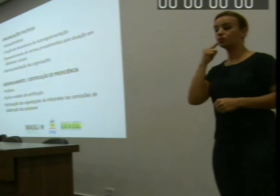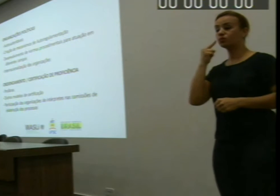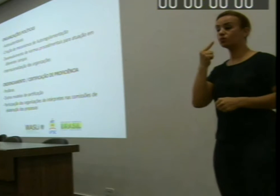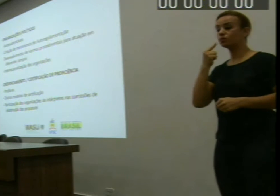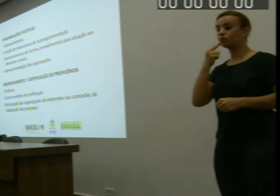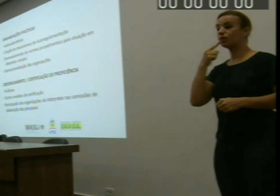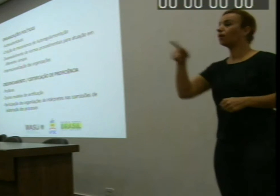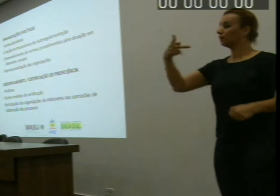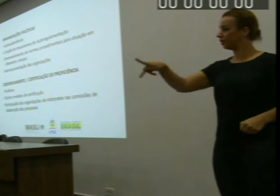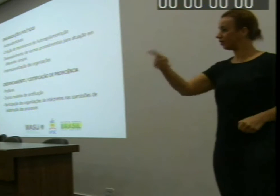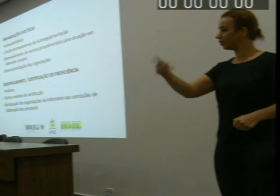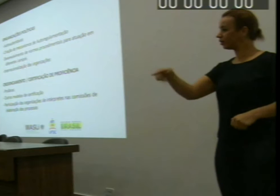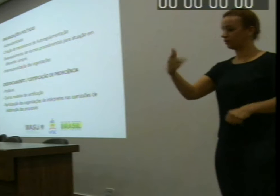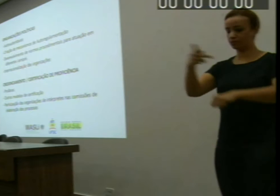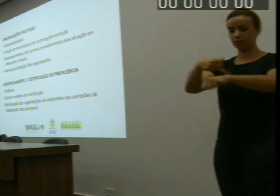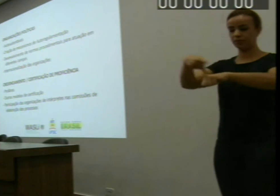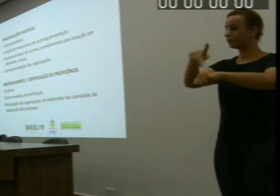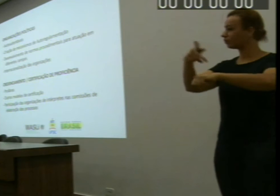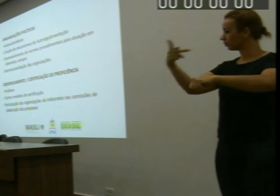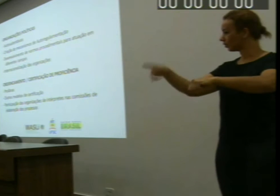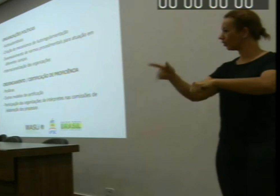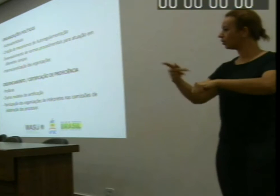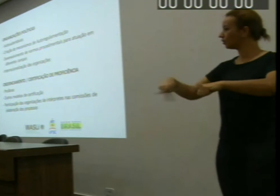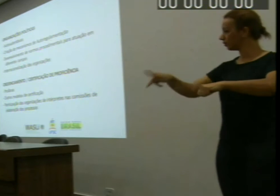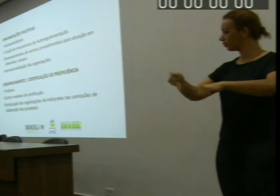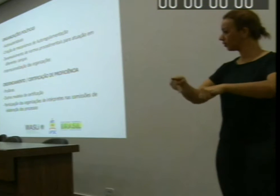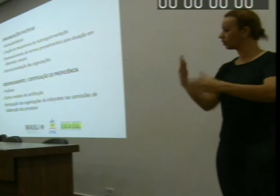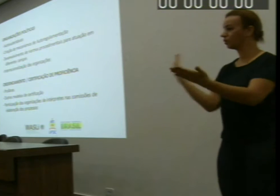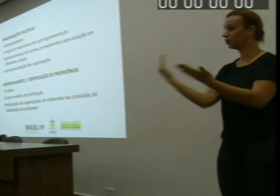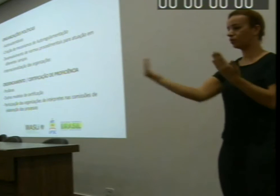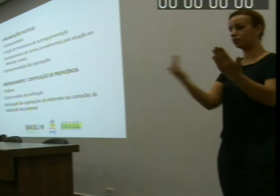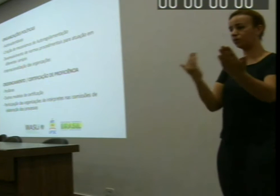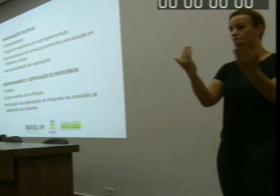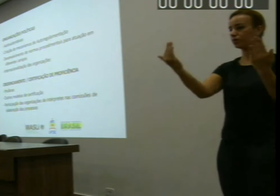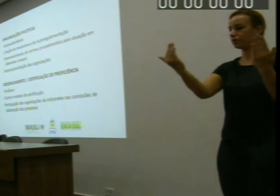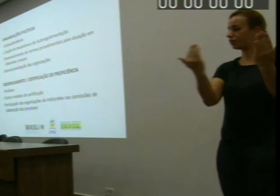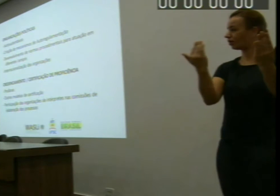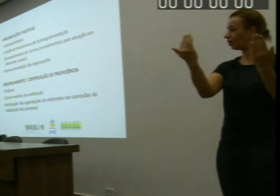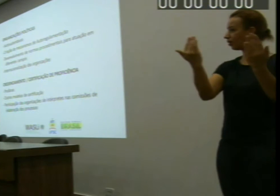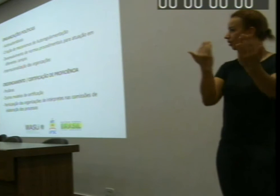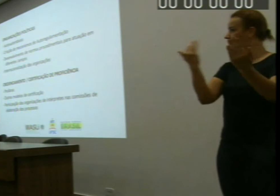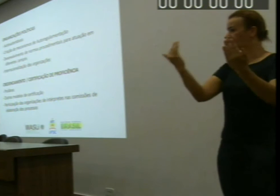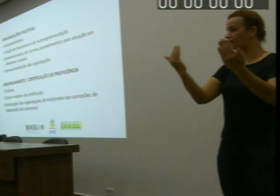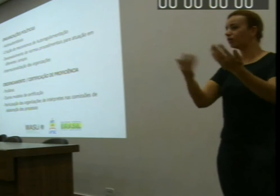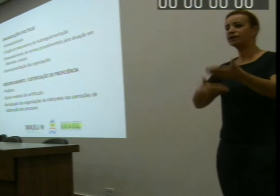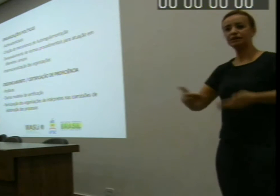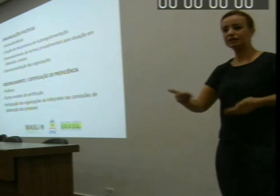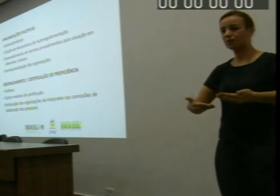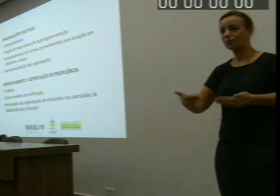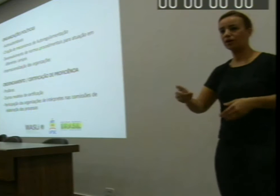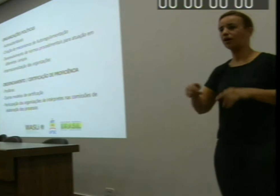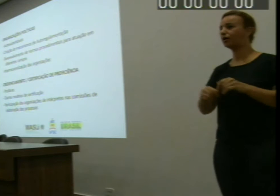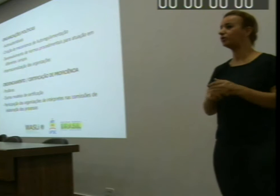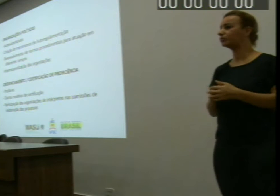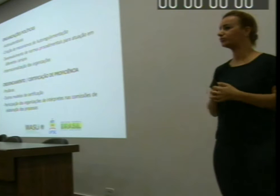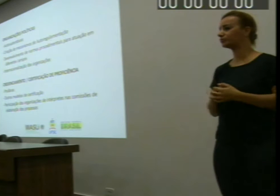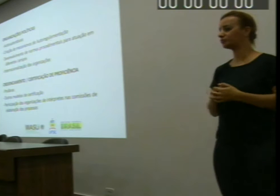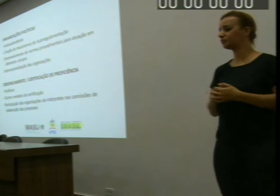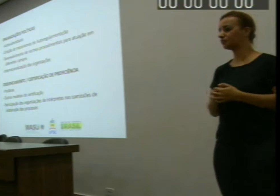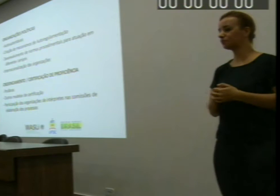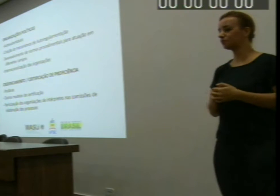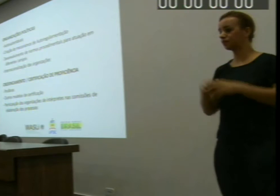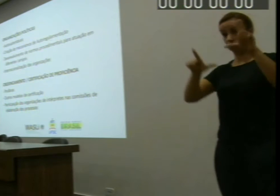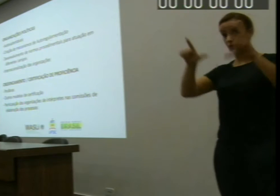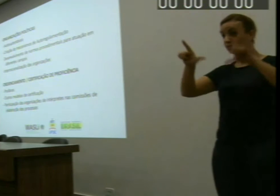do Paraguai que como eu disse tem experiência na intermediação por vídeos por serviço de videoconferência Ora se você